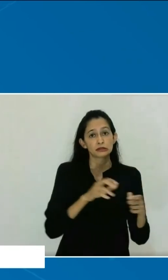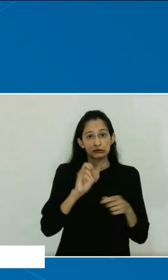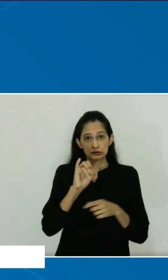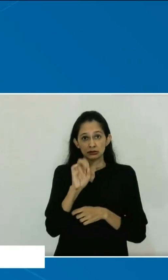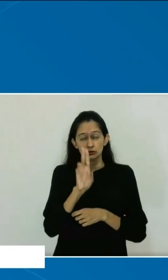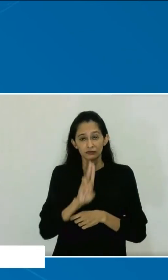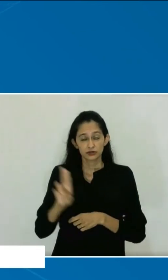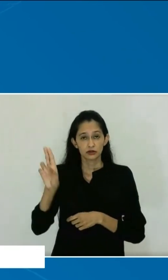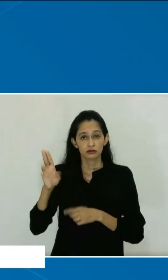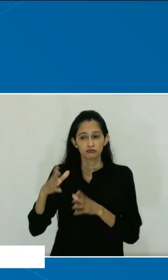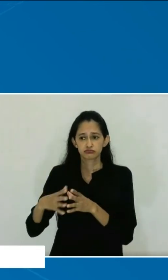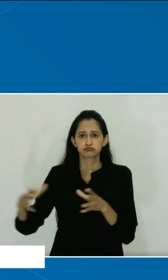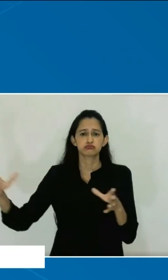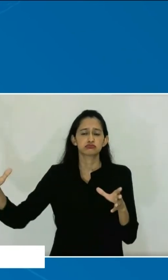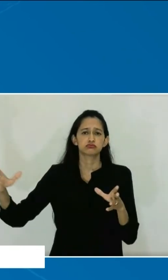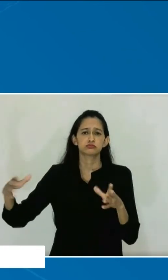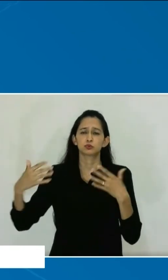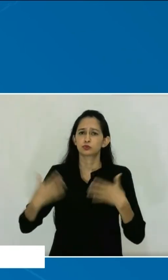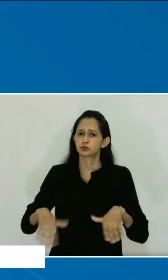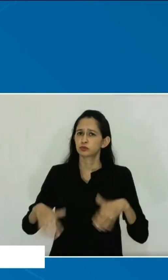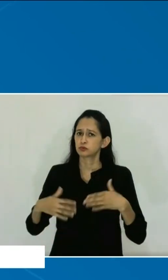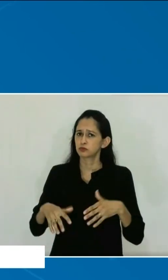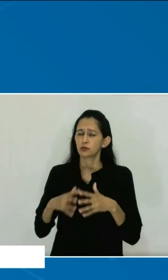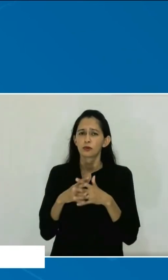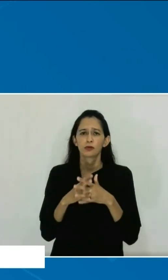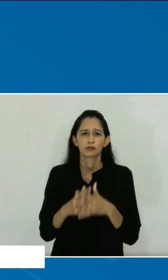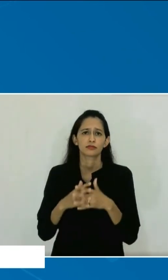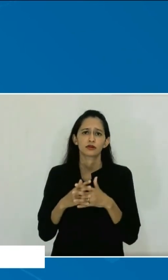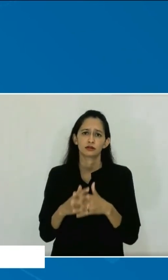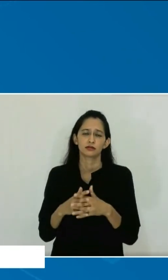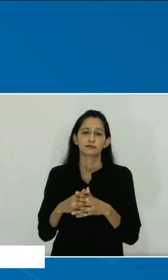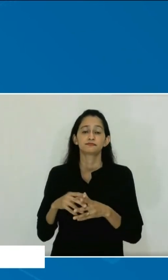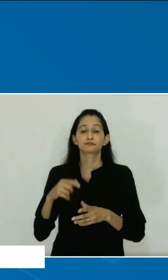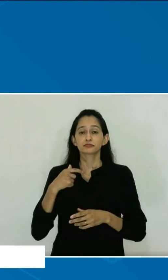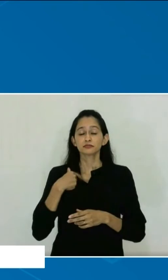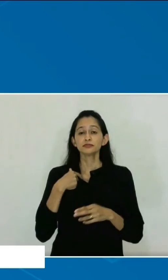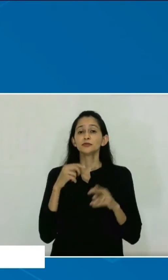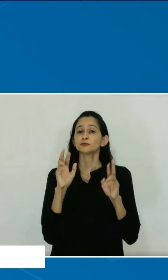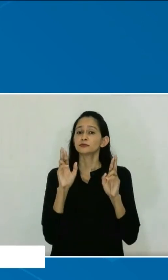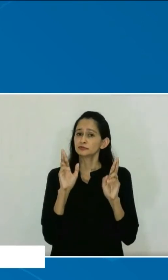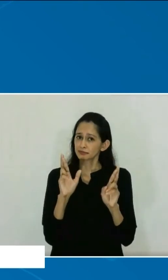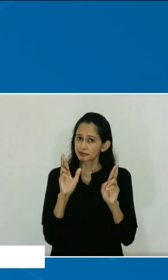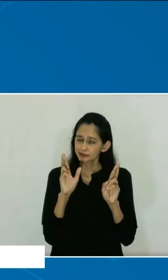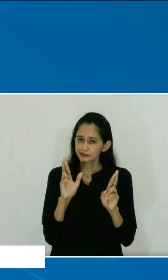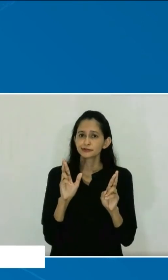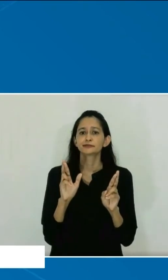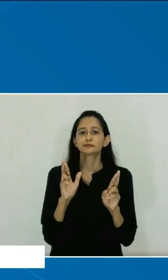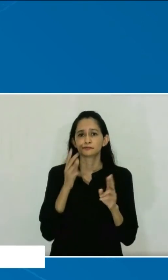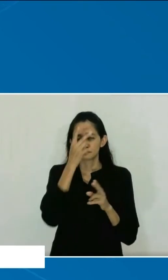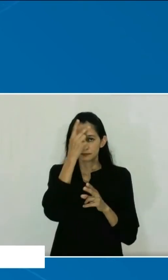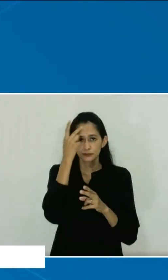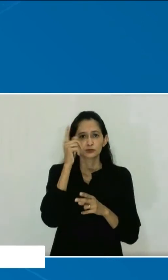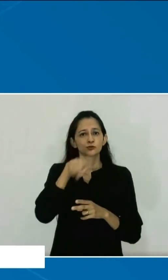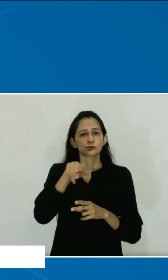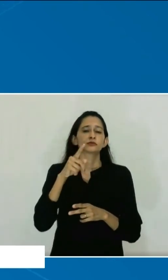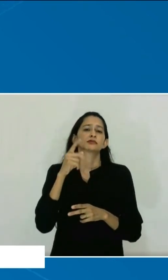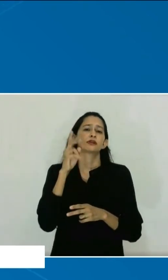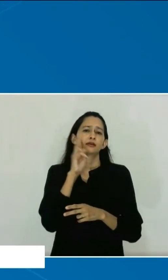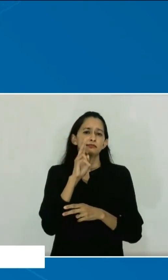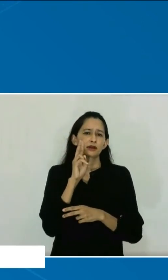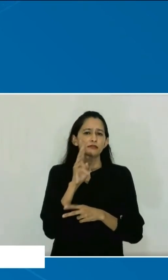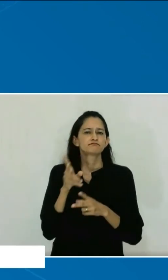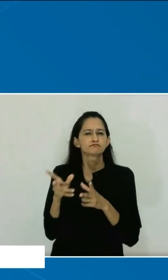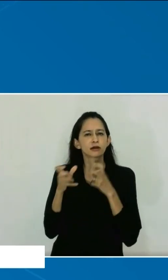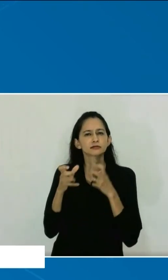impacto extremamente significativo, e eu quero acreditar que ainda as pessoas lembrem que a educação é a